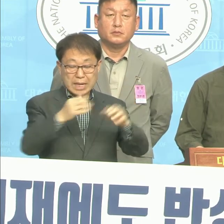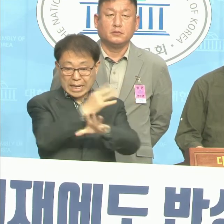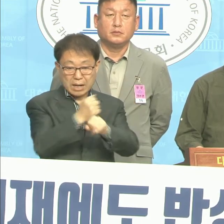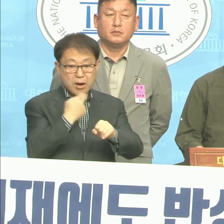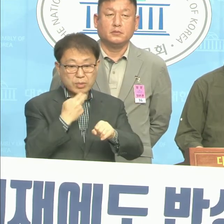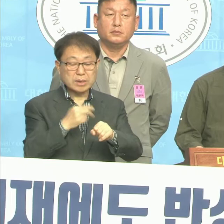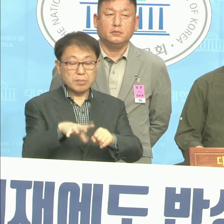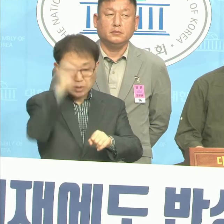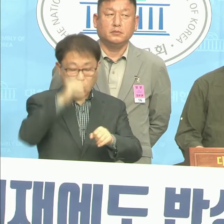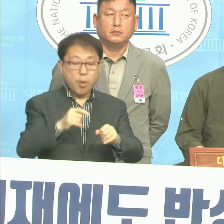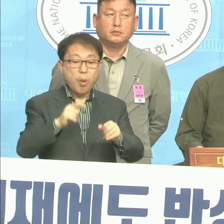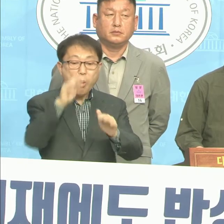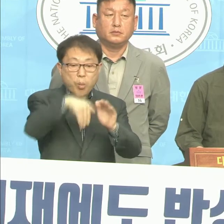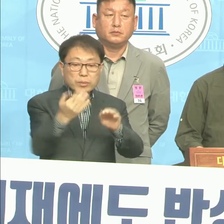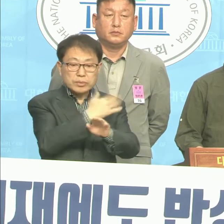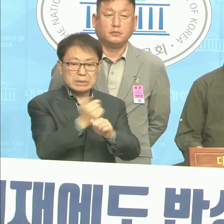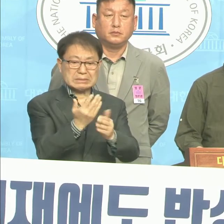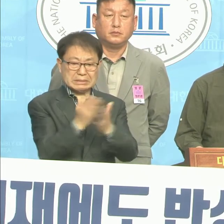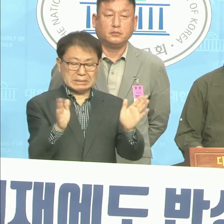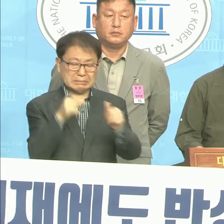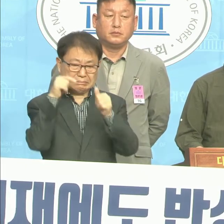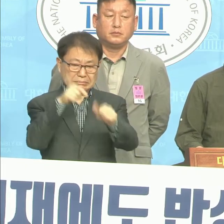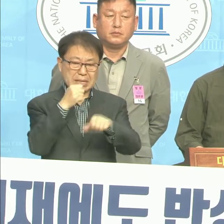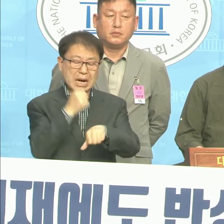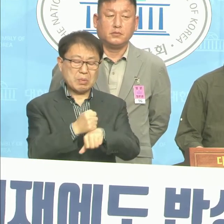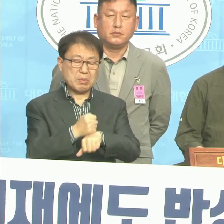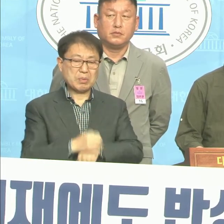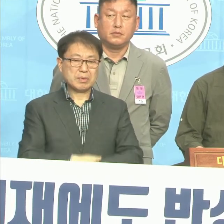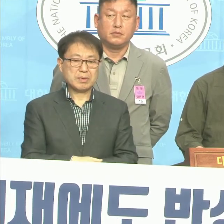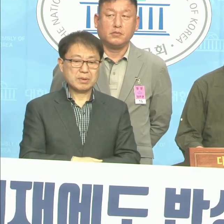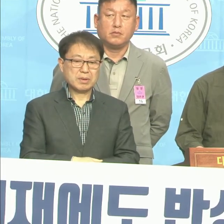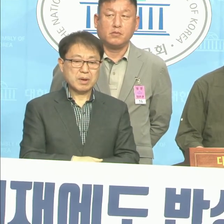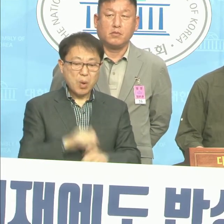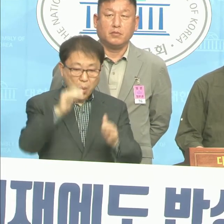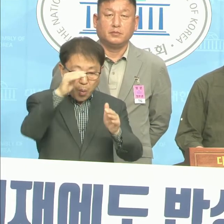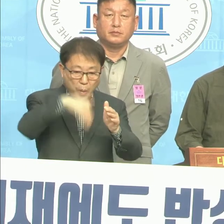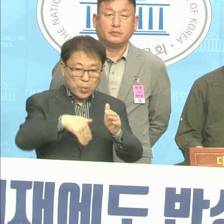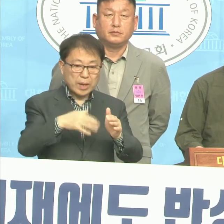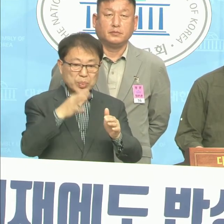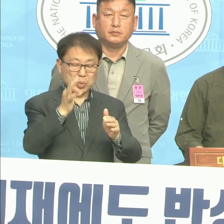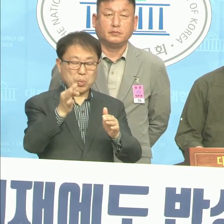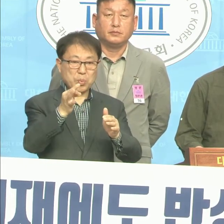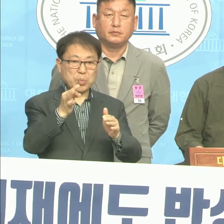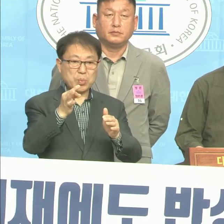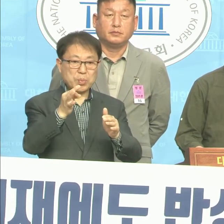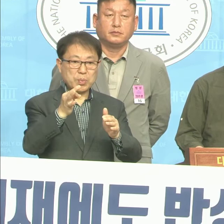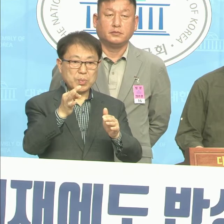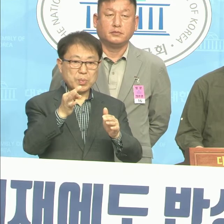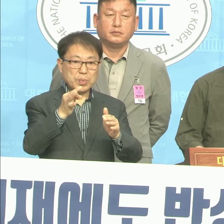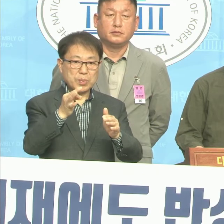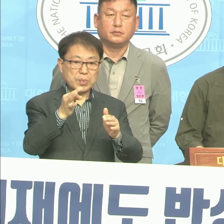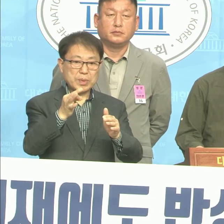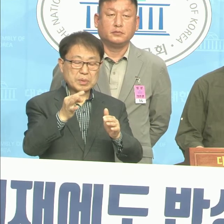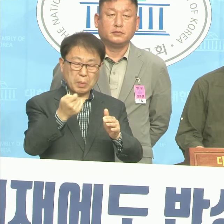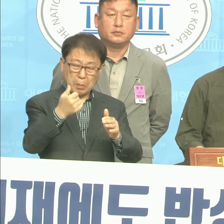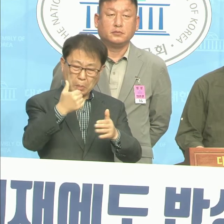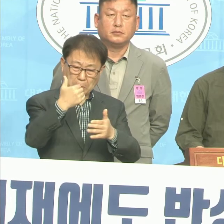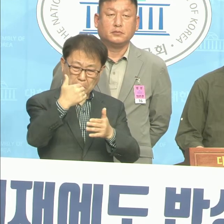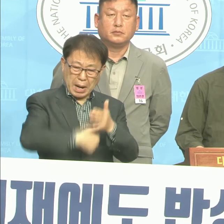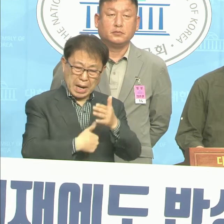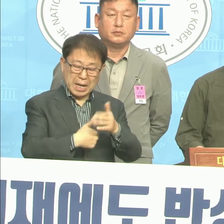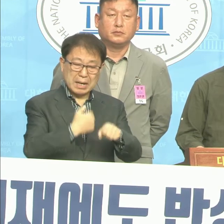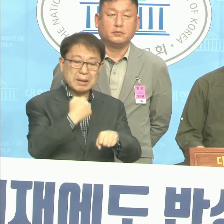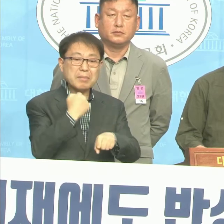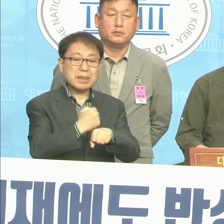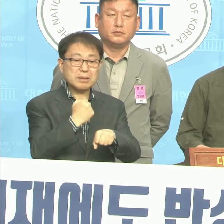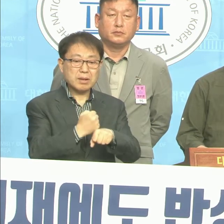공소 부터 시키는 불법 을 저지른 것도 필요하여 공사대금 임금 덮 안되게 태 없이 낮게 책정하여